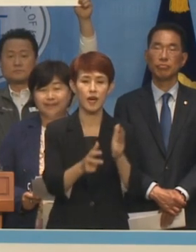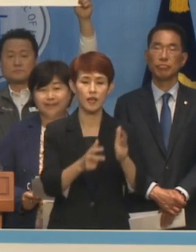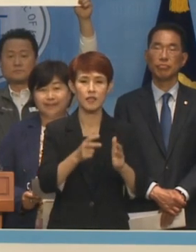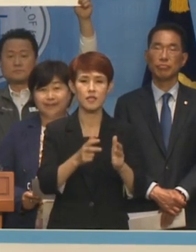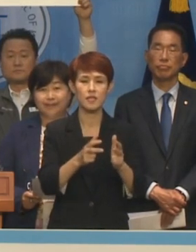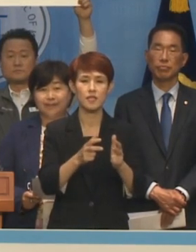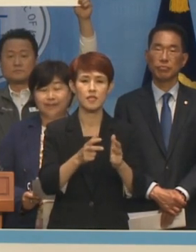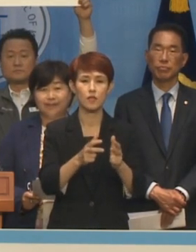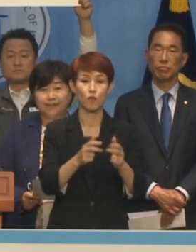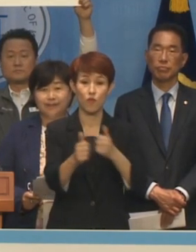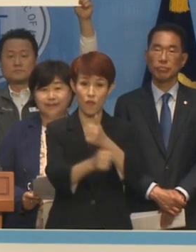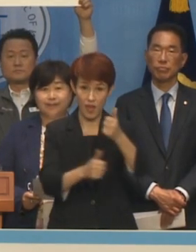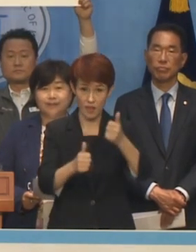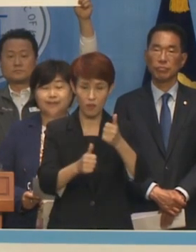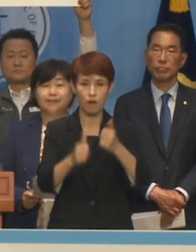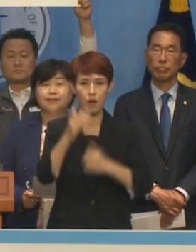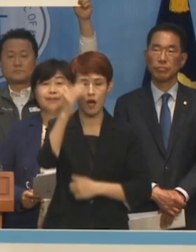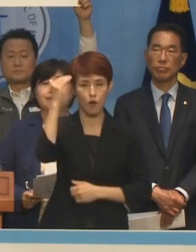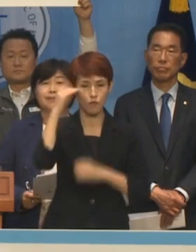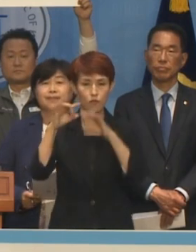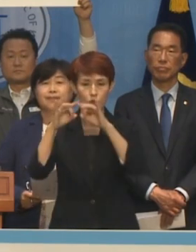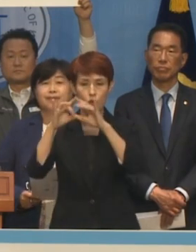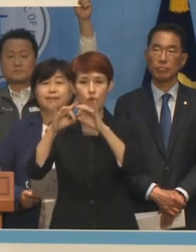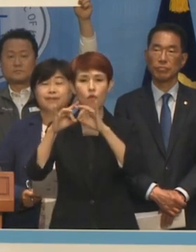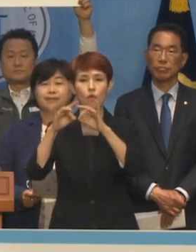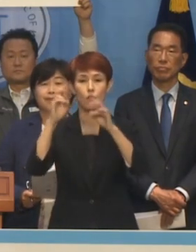한전 KDN의 지분 매각,